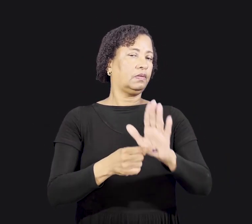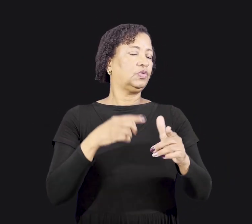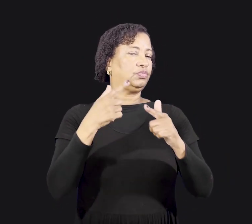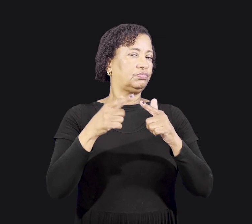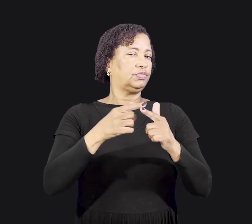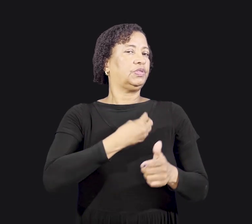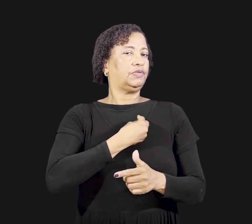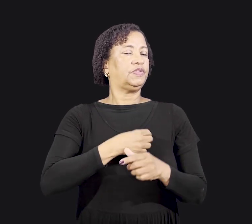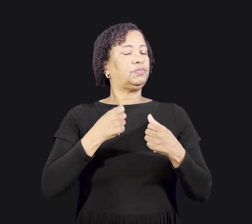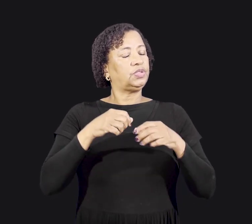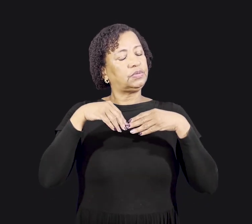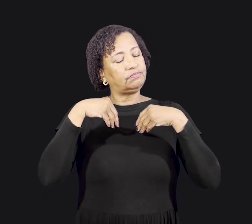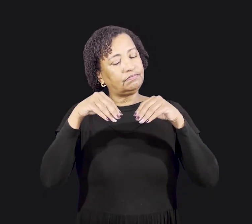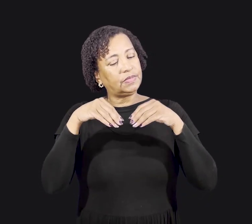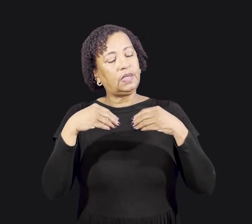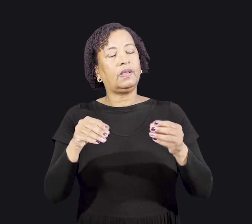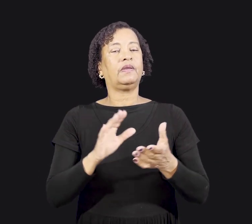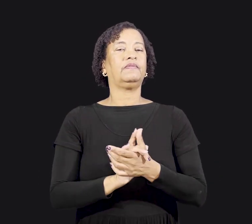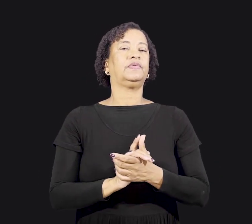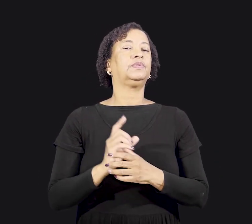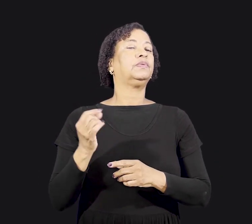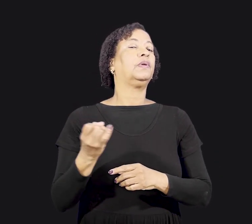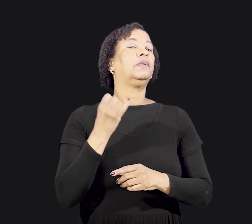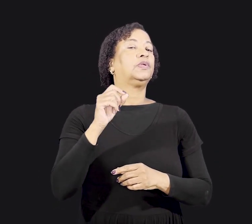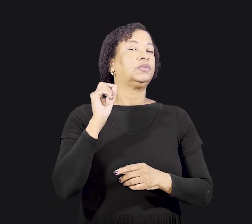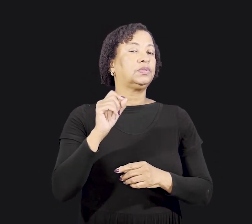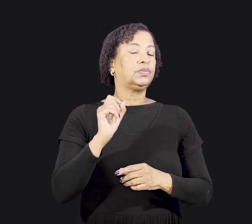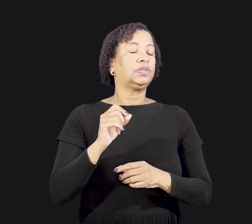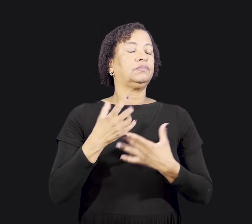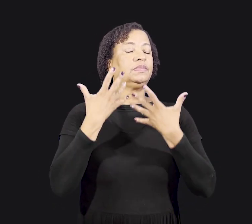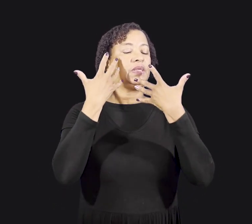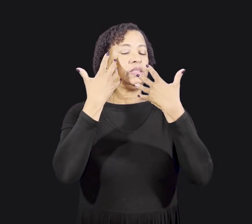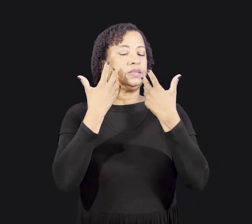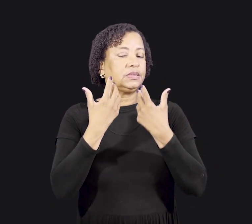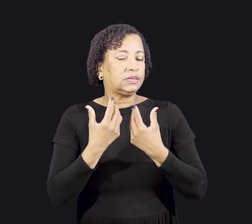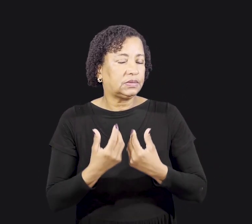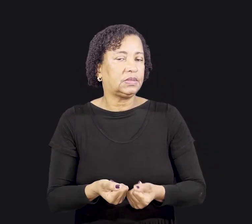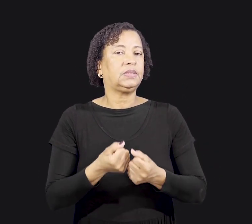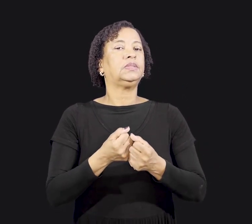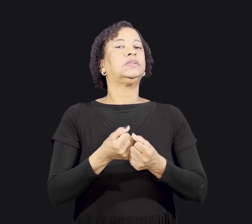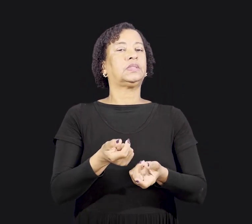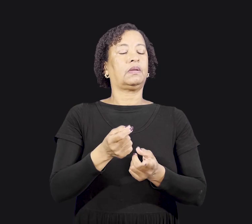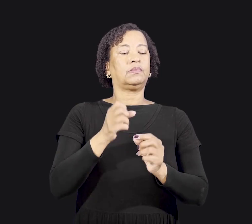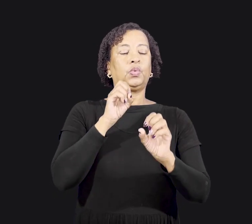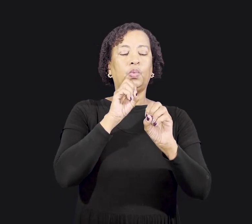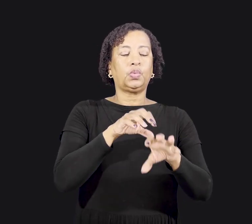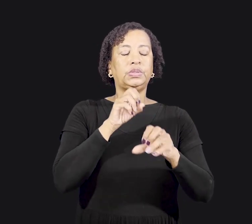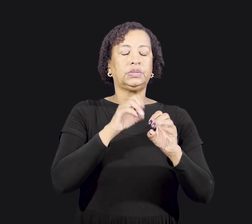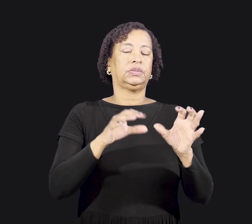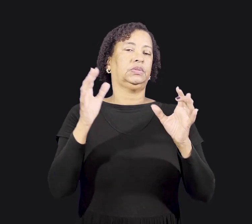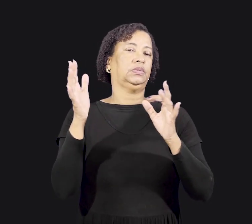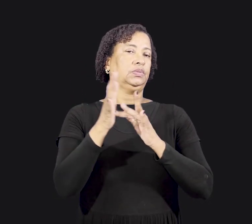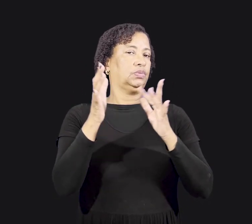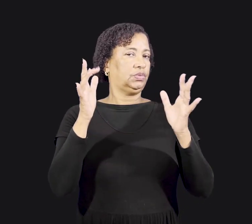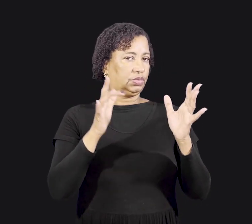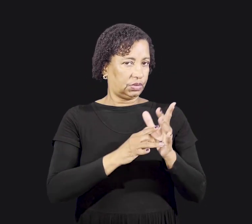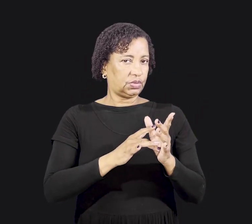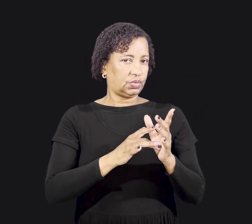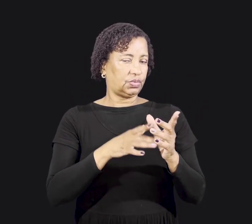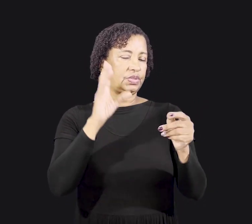da vida podem ser leves. A chave para isso está no jugo de Jesus. O seu jugo é o seu ensino. O seu jugo é feito